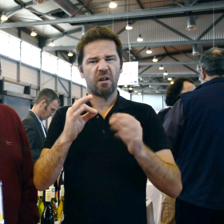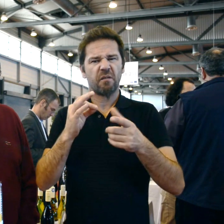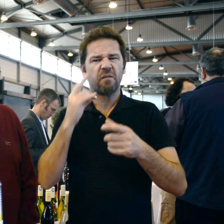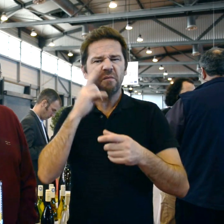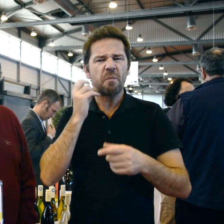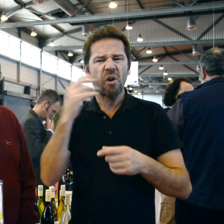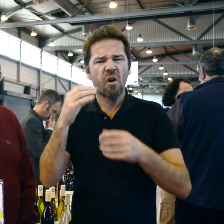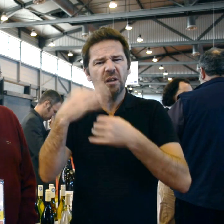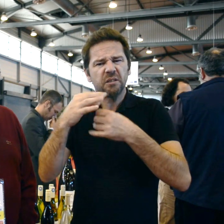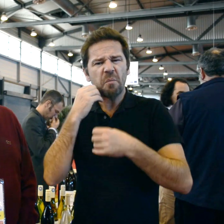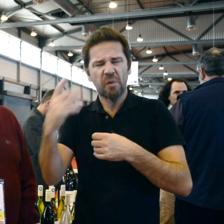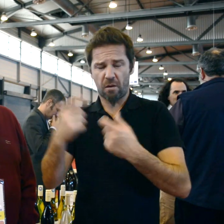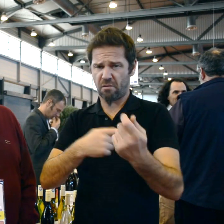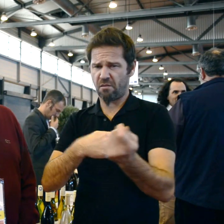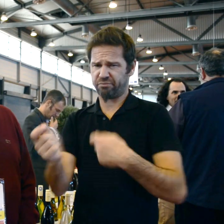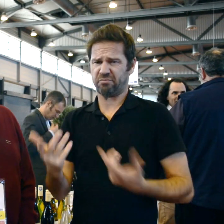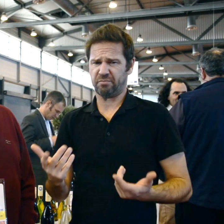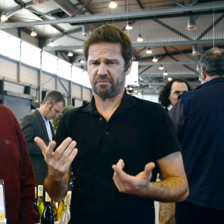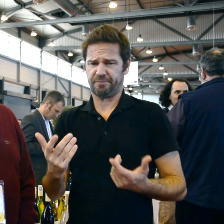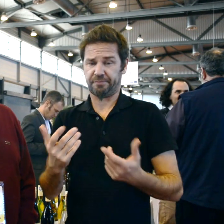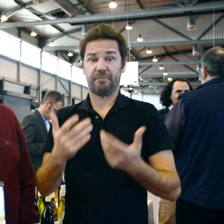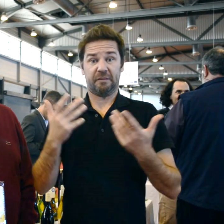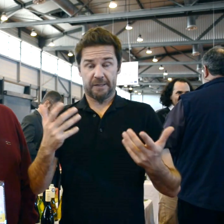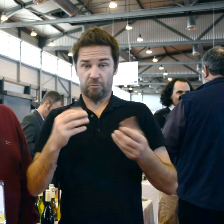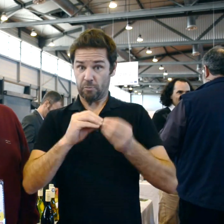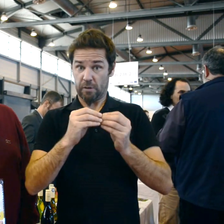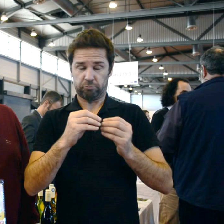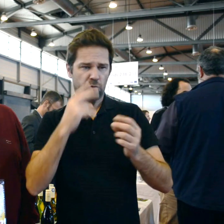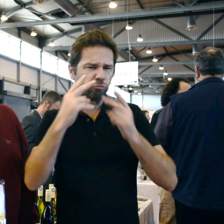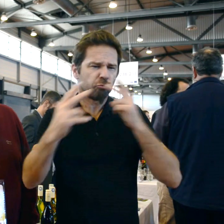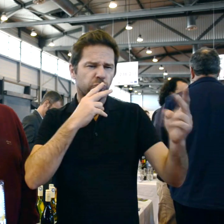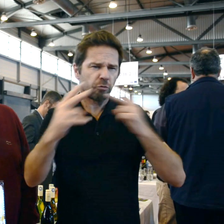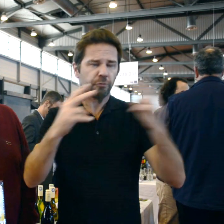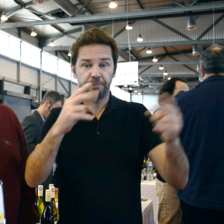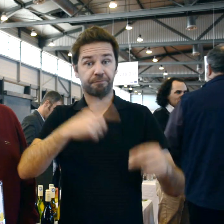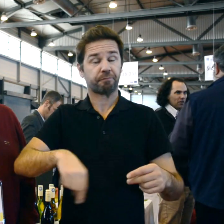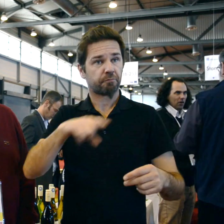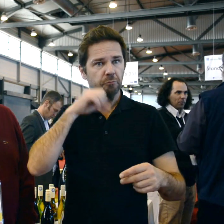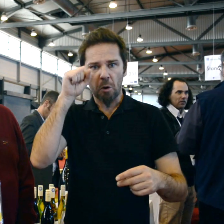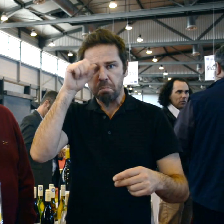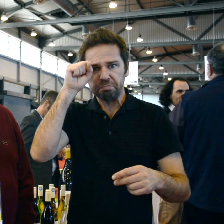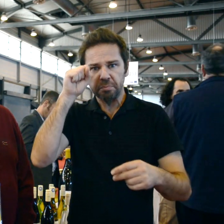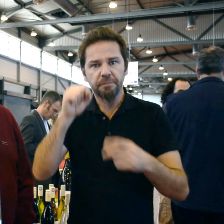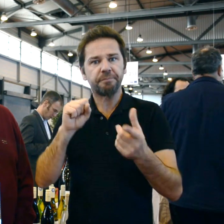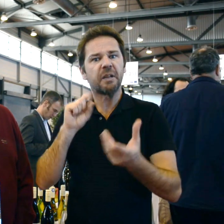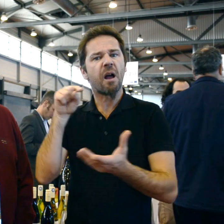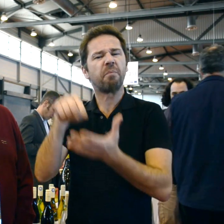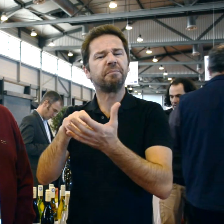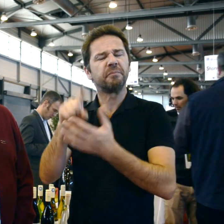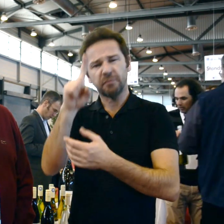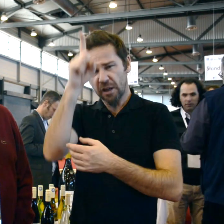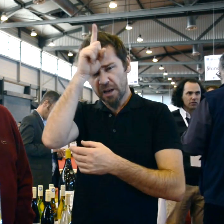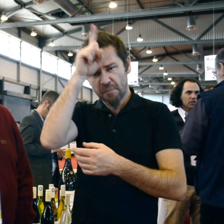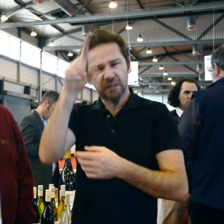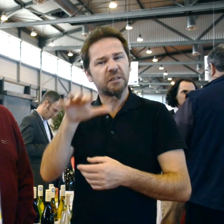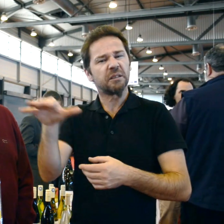de raisin blanc. Voilà. Donc si vous voulez, face à cette problématique, on a eu vent de ce qui s'est passé en Allemagne où,